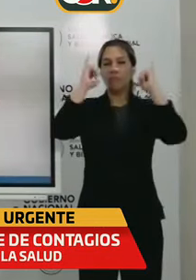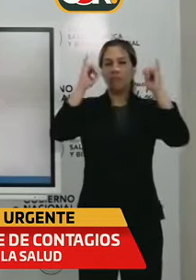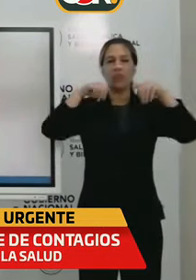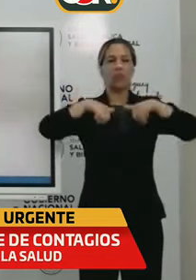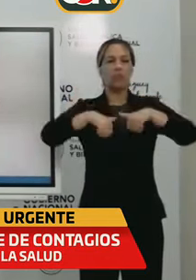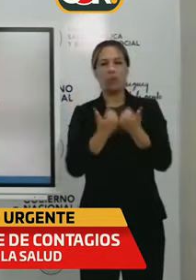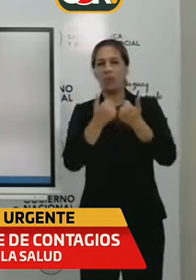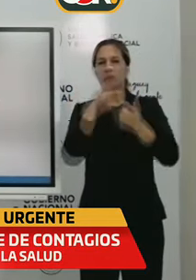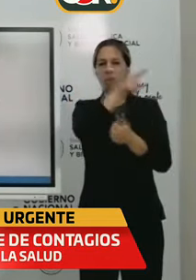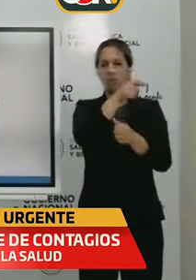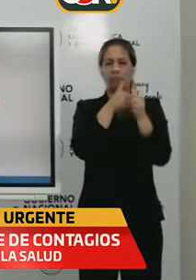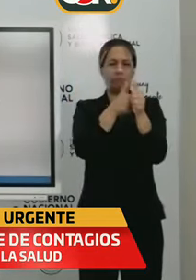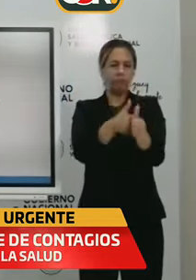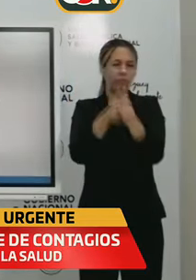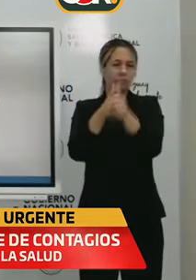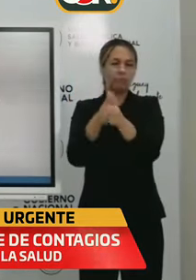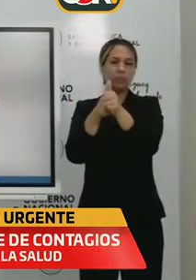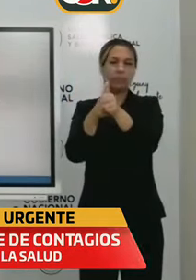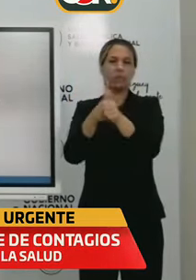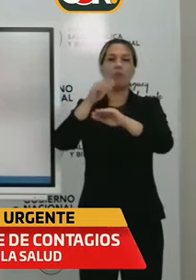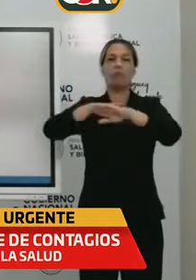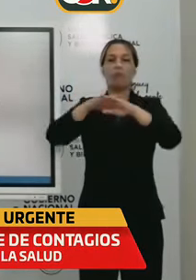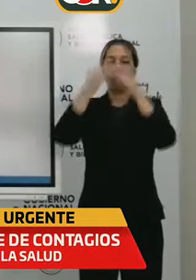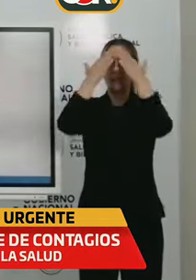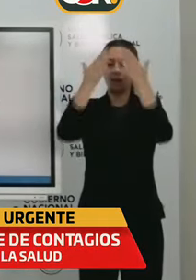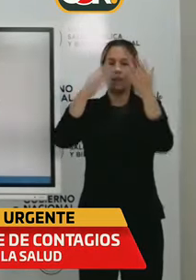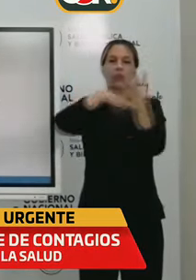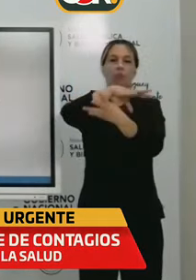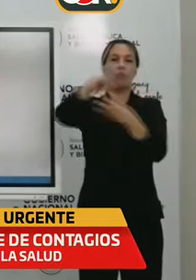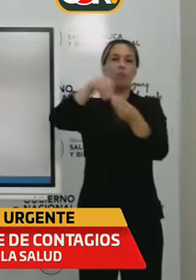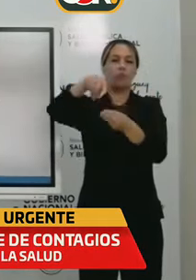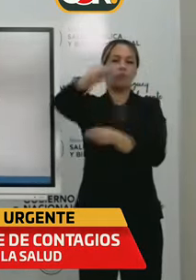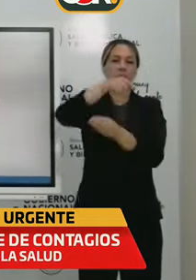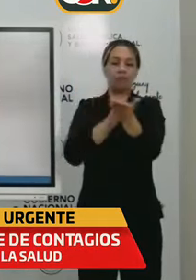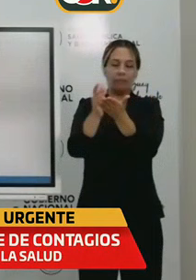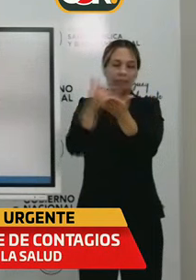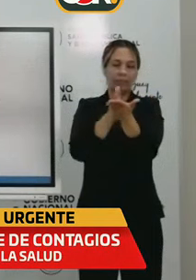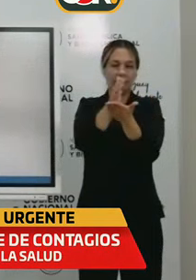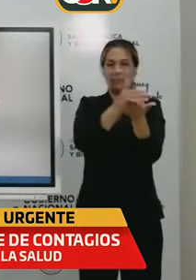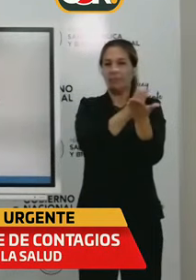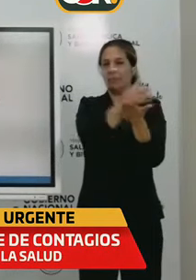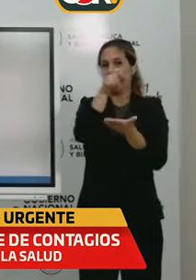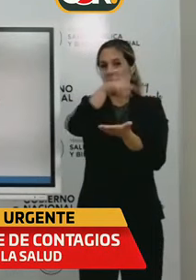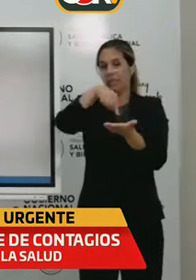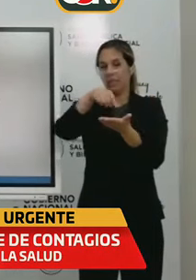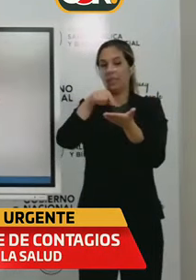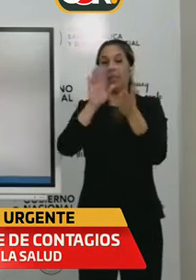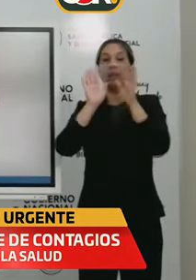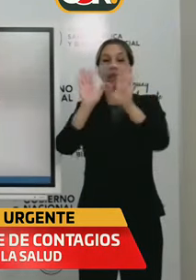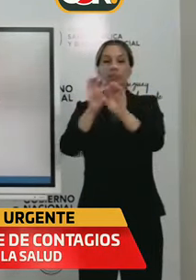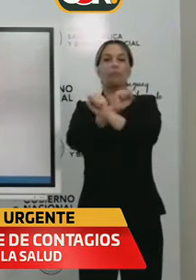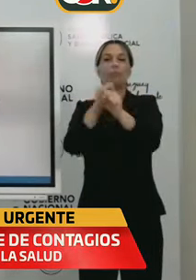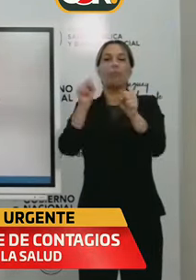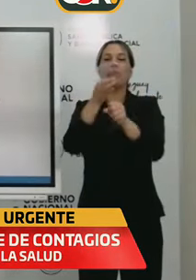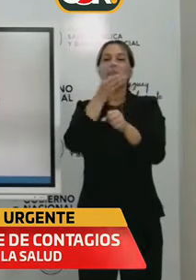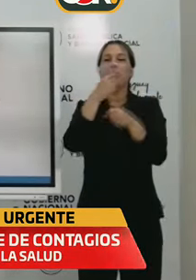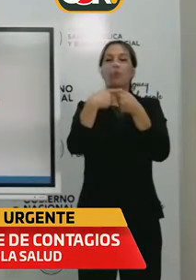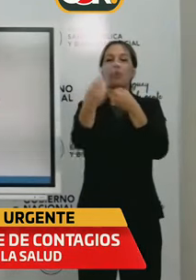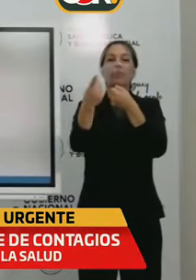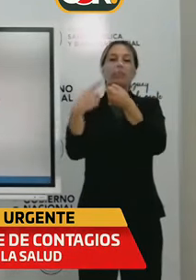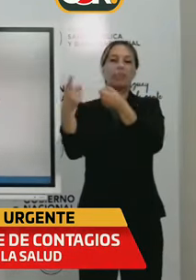con un compromiso de la comunidad muy importante, y se logró el descenso. Esto es fácil hacer en ciudades que